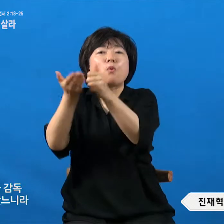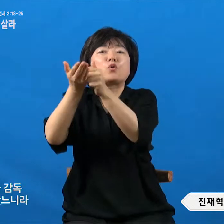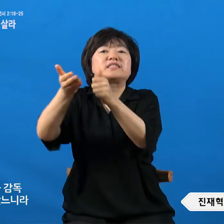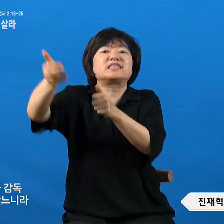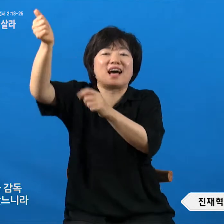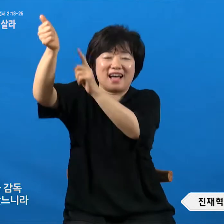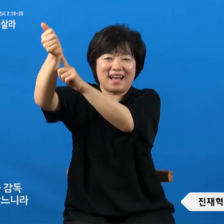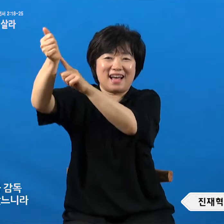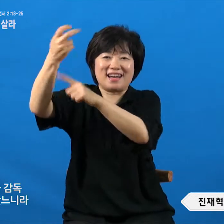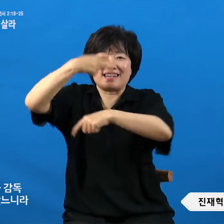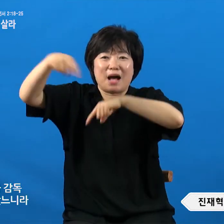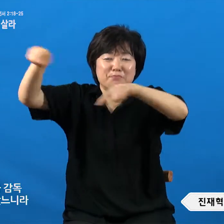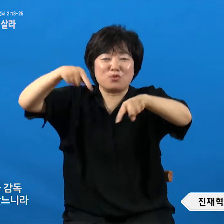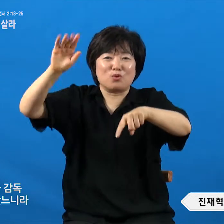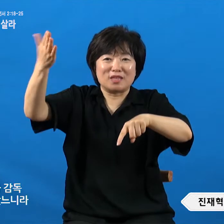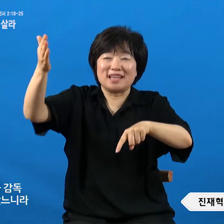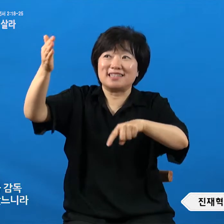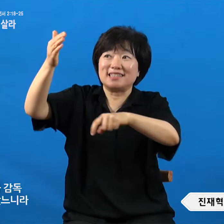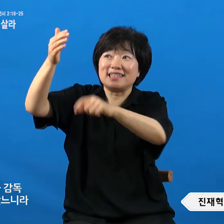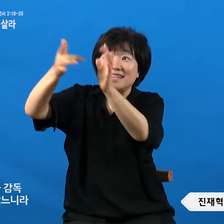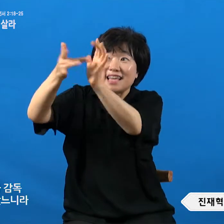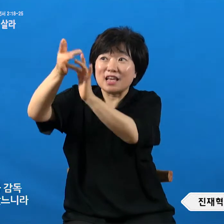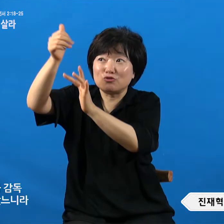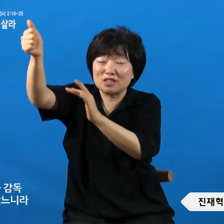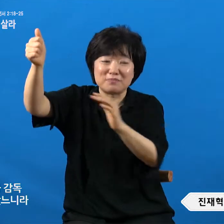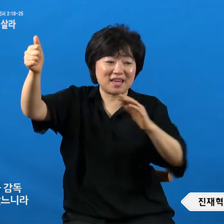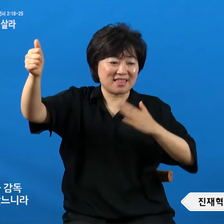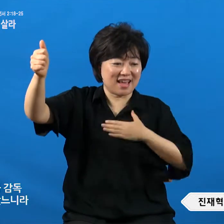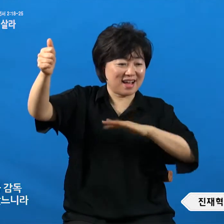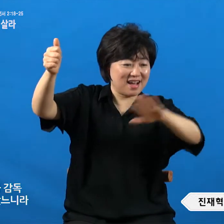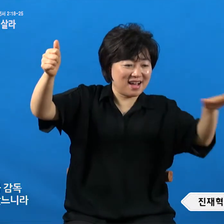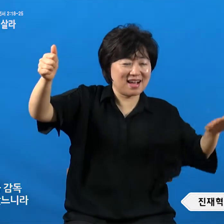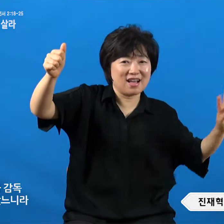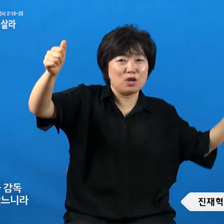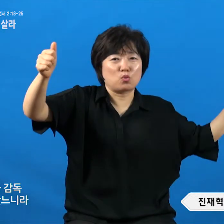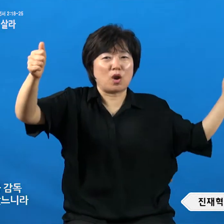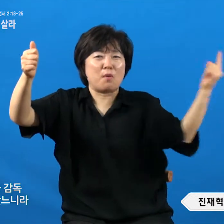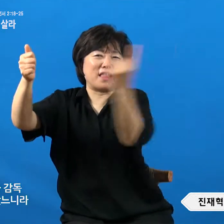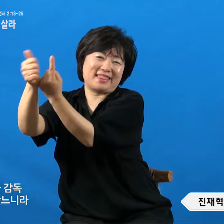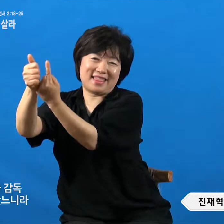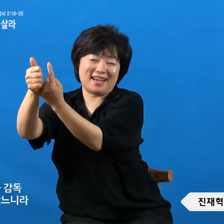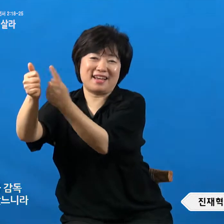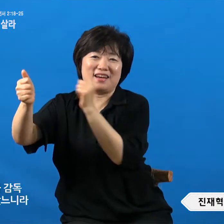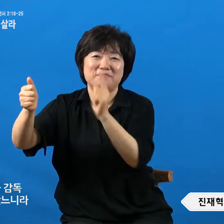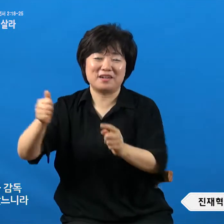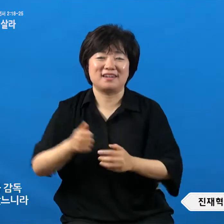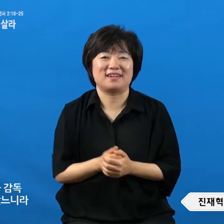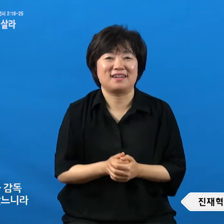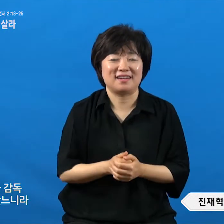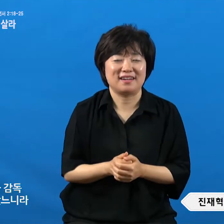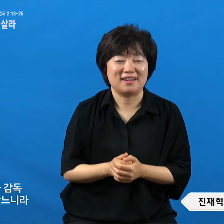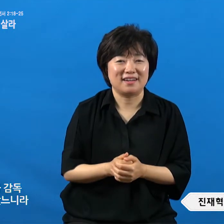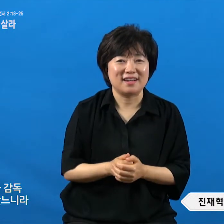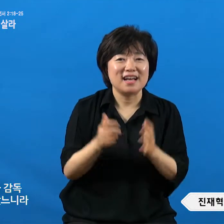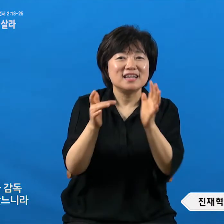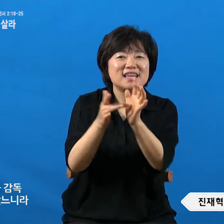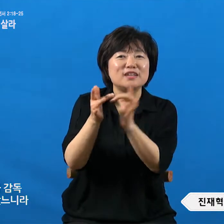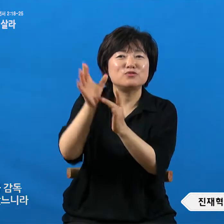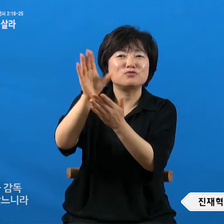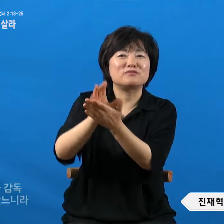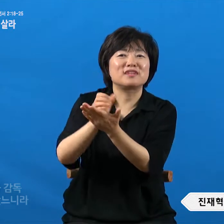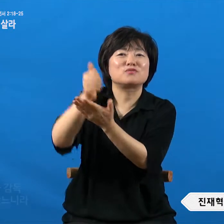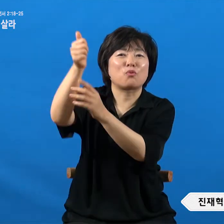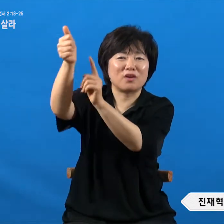이에게 돌아왔느니라. 뭐라고 말씀하고 있습니까? 오늘 성경은 말씀합니다. 바로